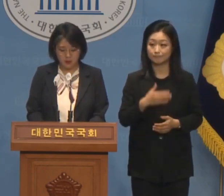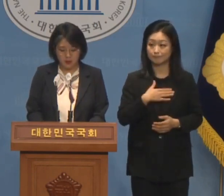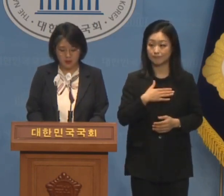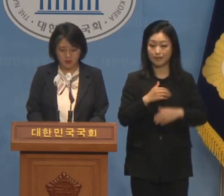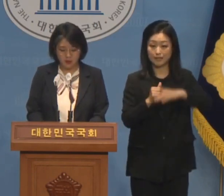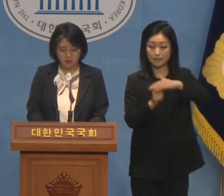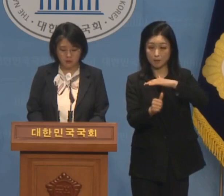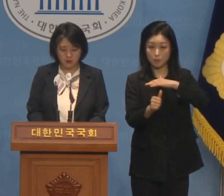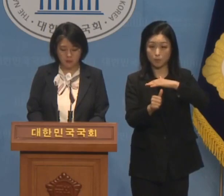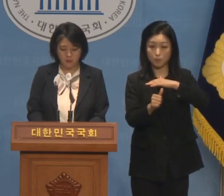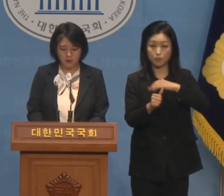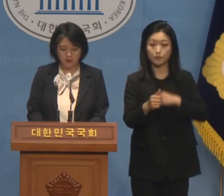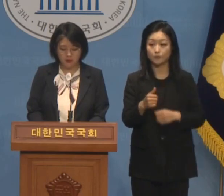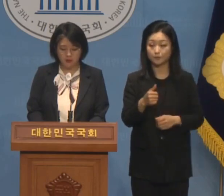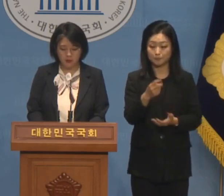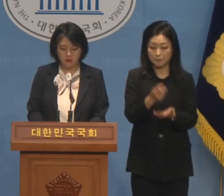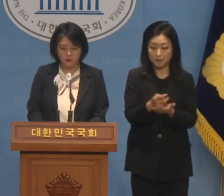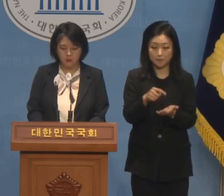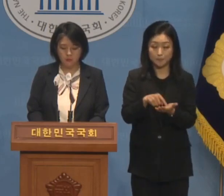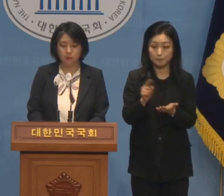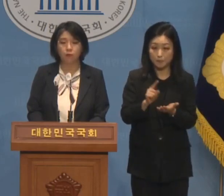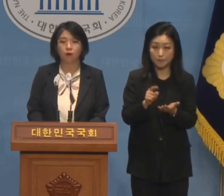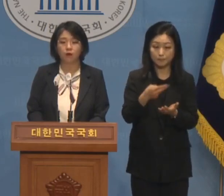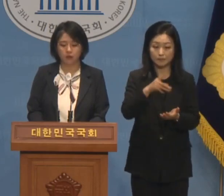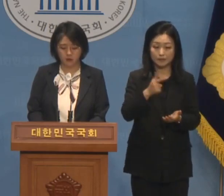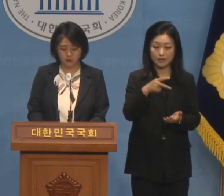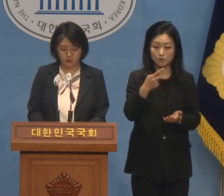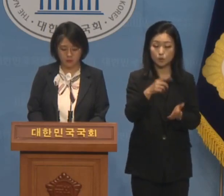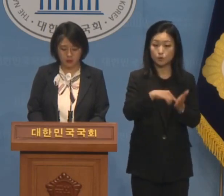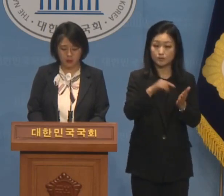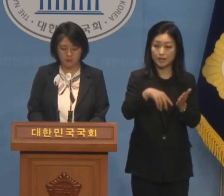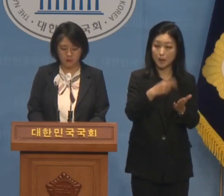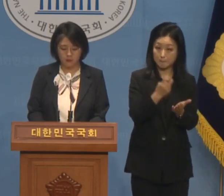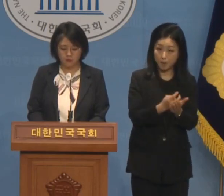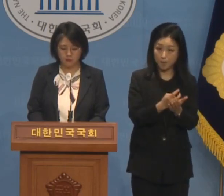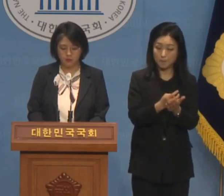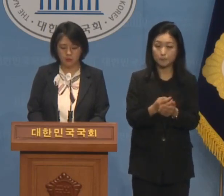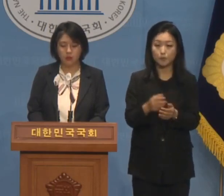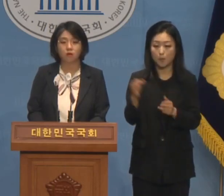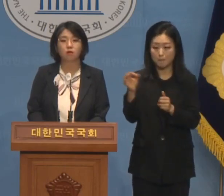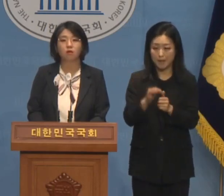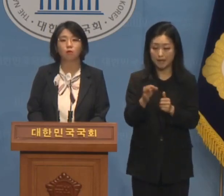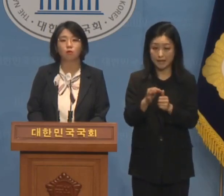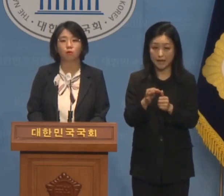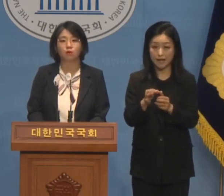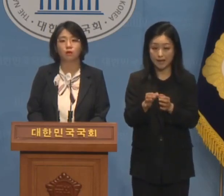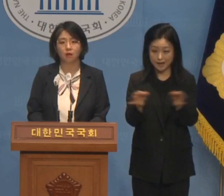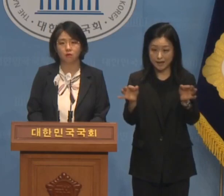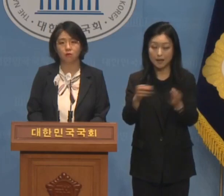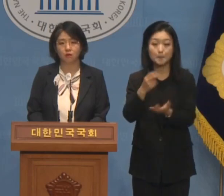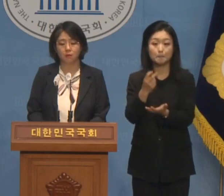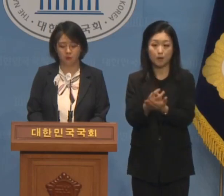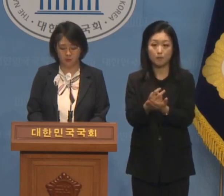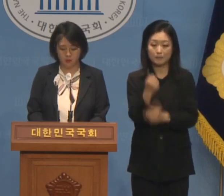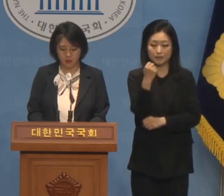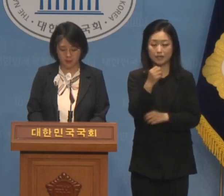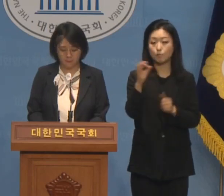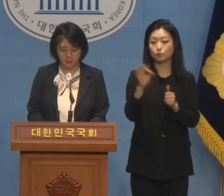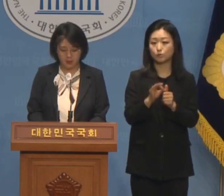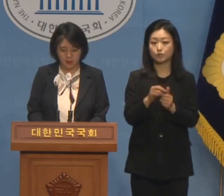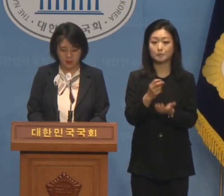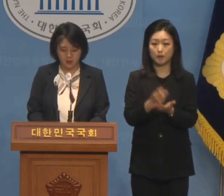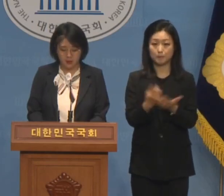대표 발의하는 탄소세 법안은 탄소세법과 탄소세 배당법으로 구성된 기본소득 탄소세